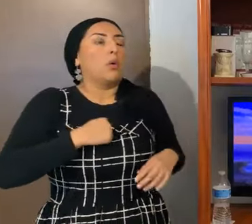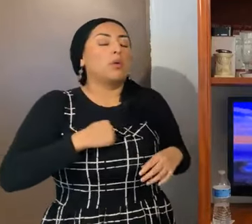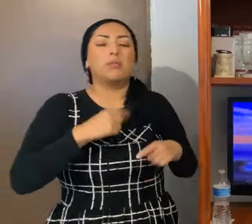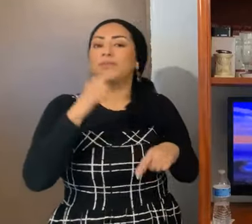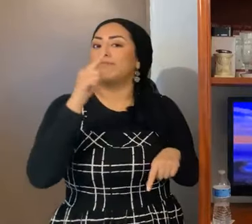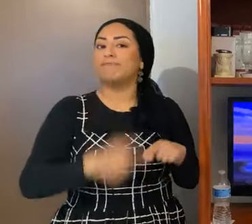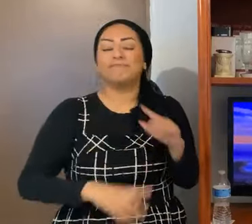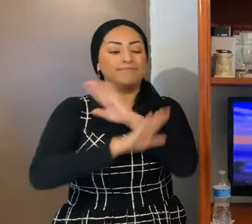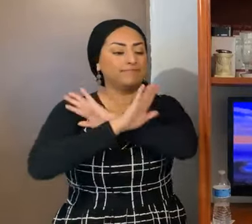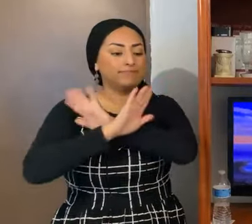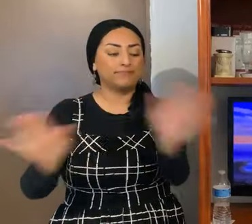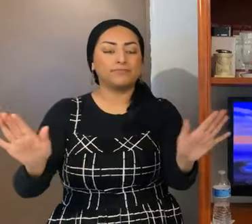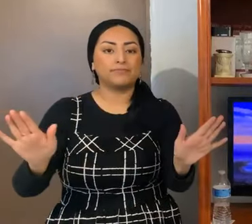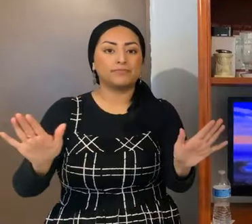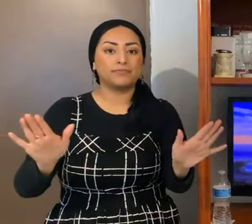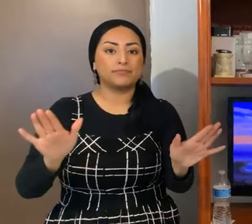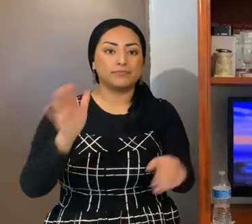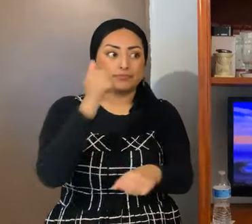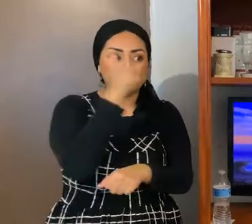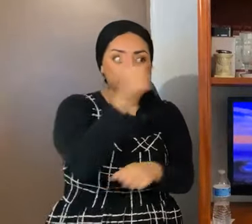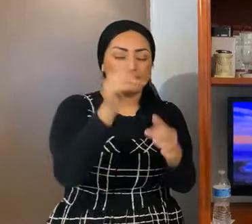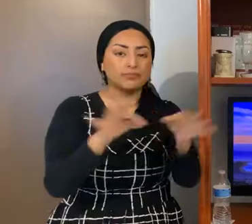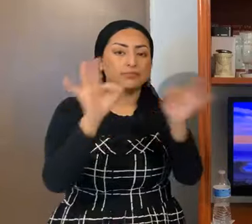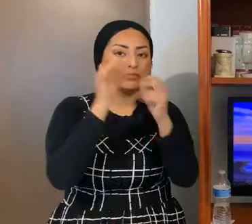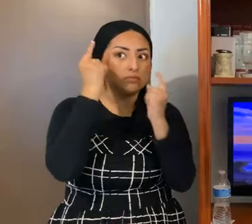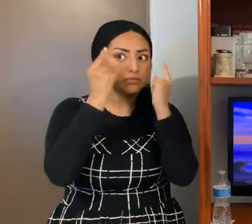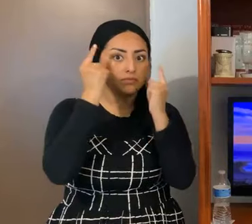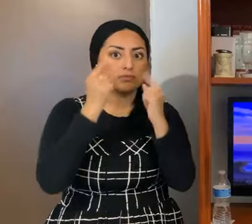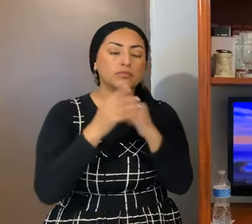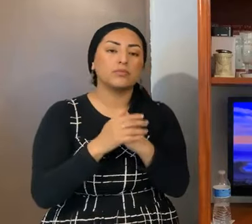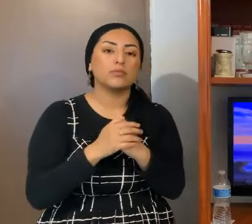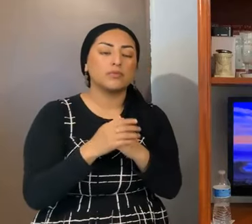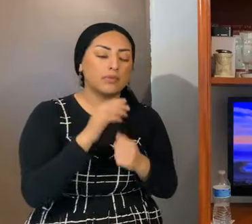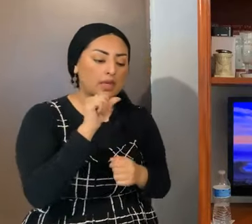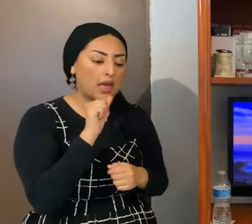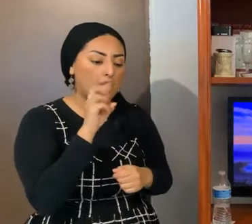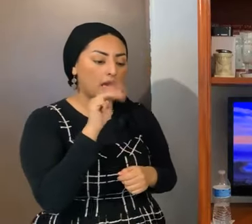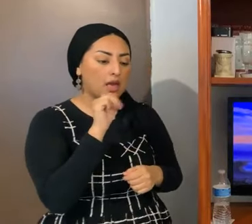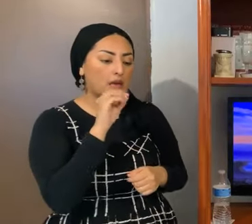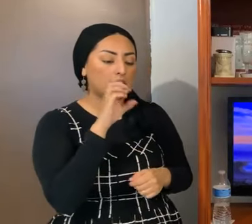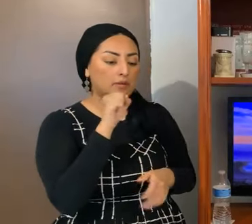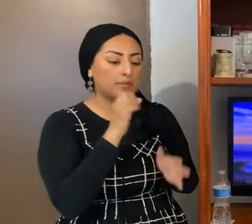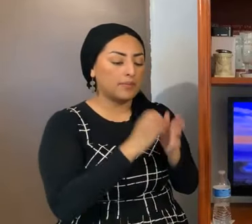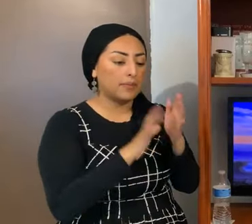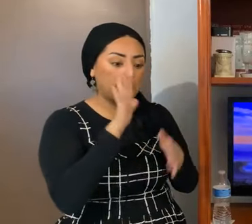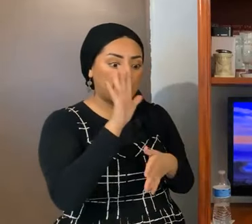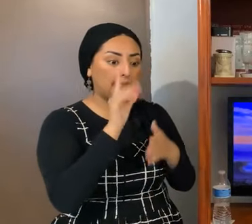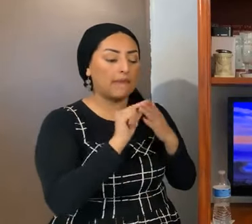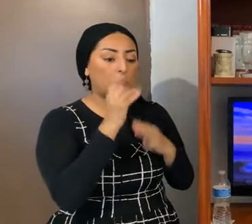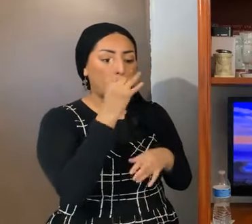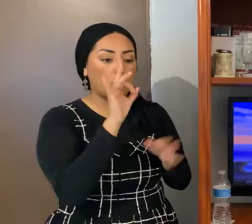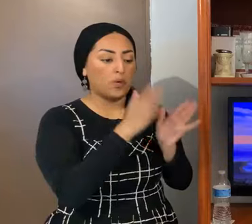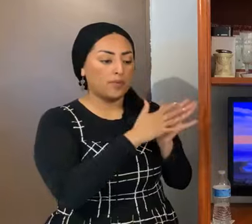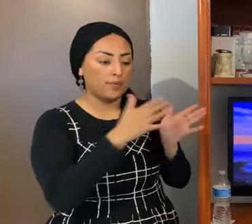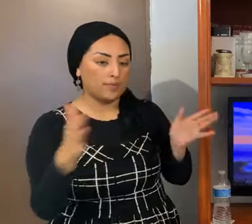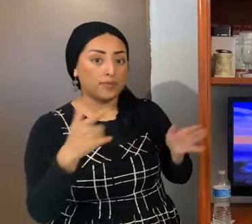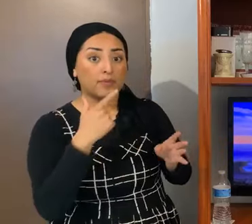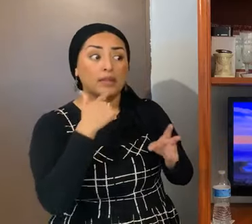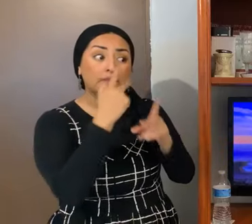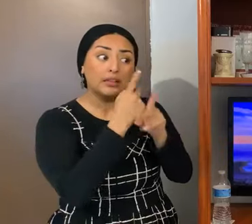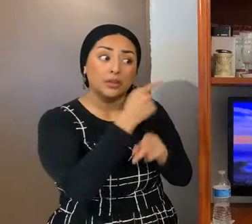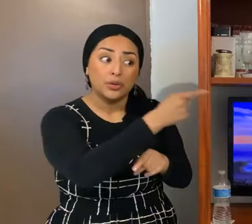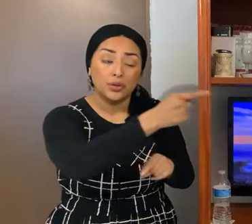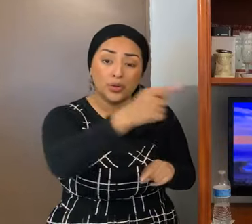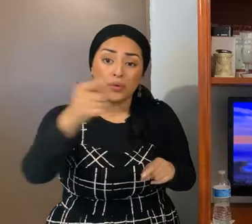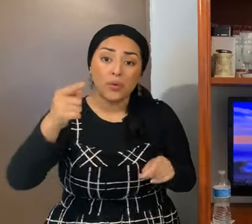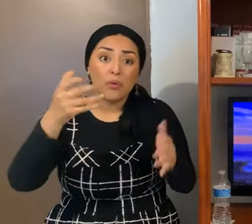5, del verso 18 en adelante. Amós 5, del 18 en adelante. Ay de los que desean